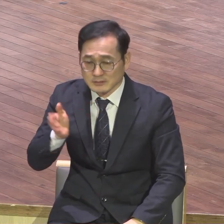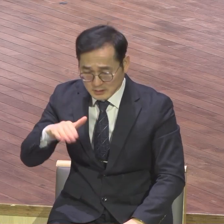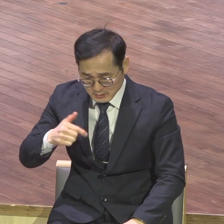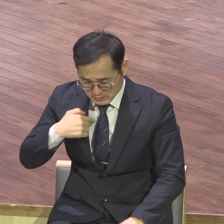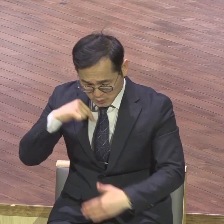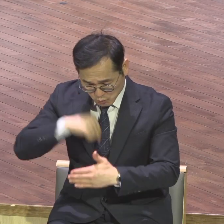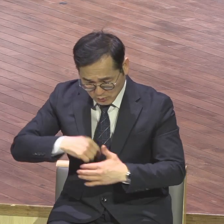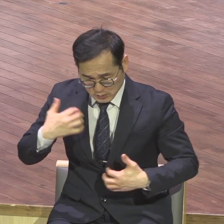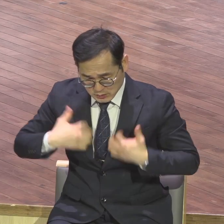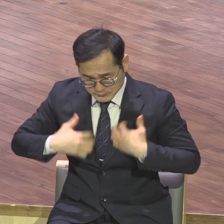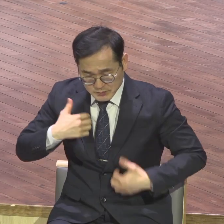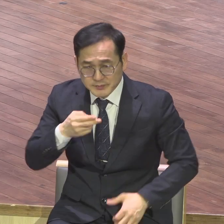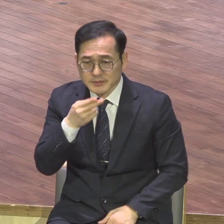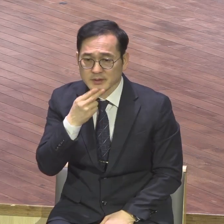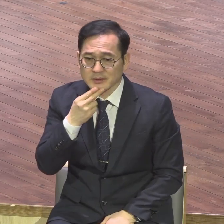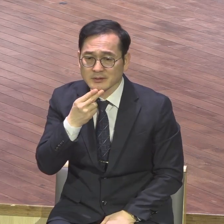못해요.